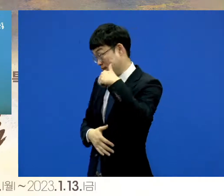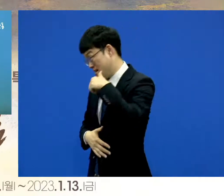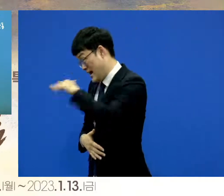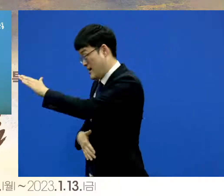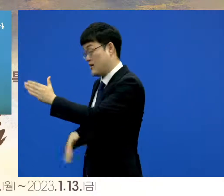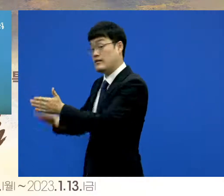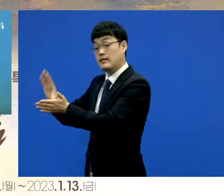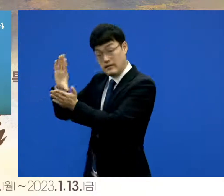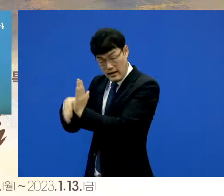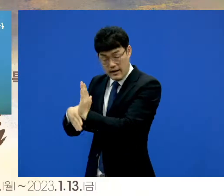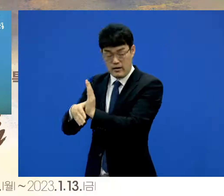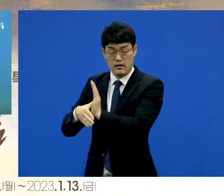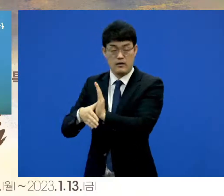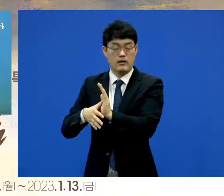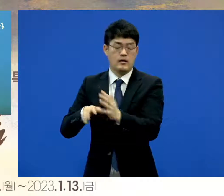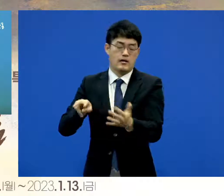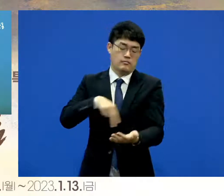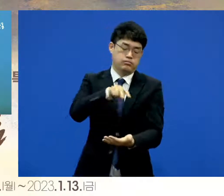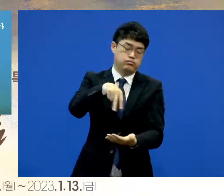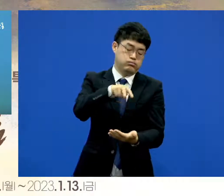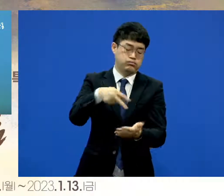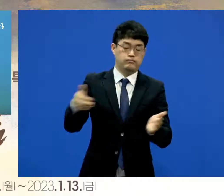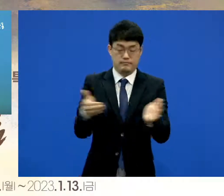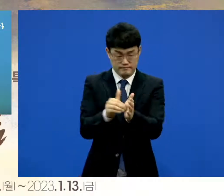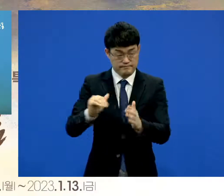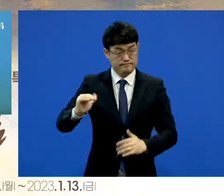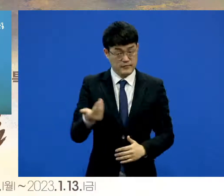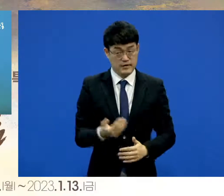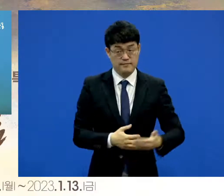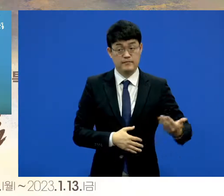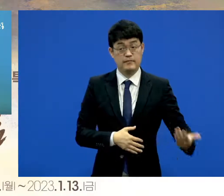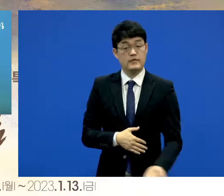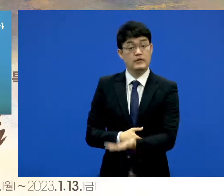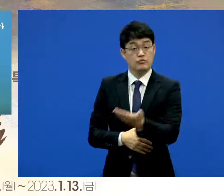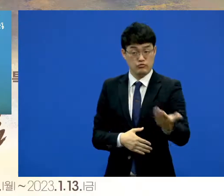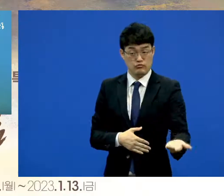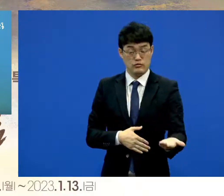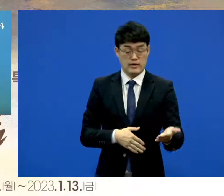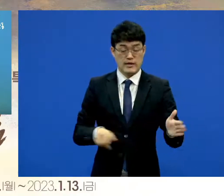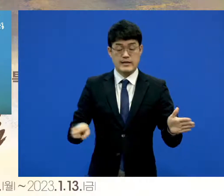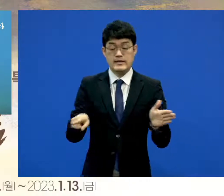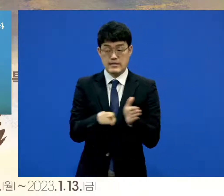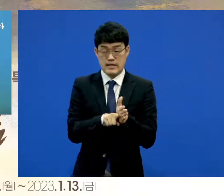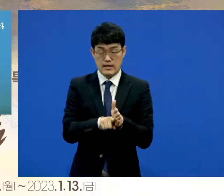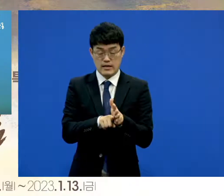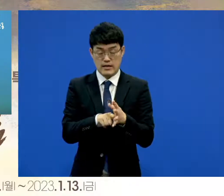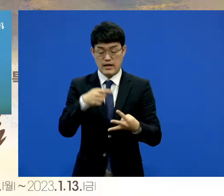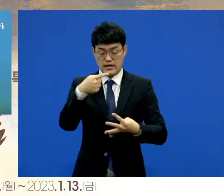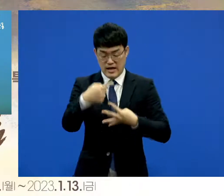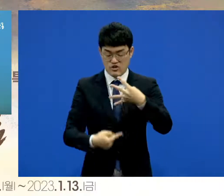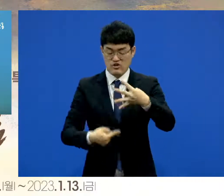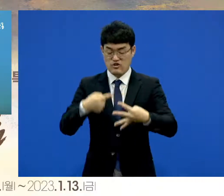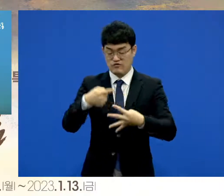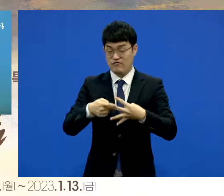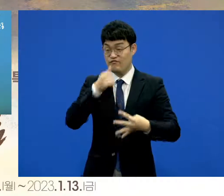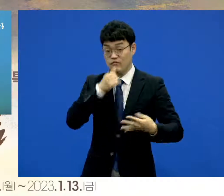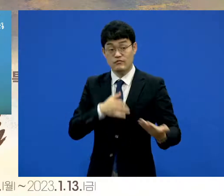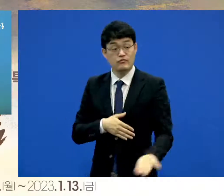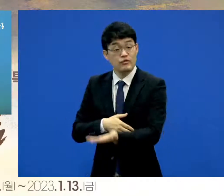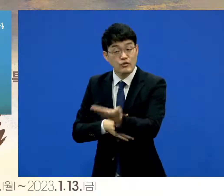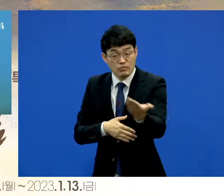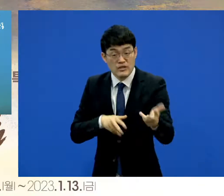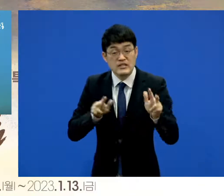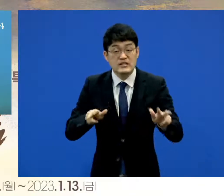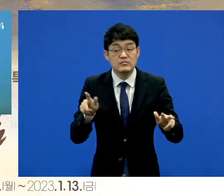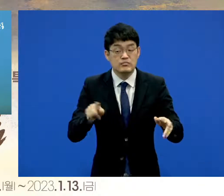여러분, 신앙을 계절로도 비교할 수 있으나 계절로 하면 나의 신앙은 어디에 있는가? 봄인가 아니면 여름인가 아니면 가을인가 겨울인가?